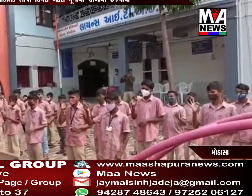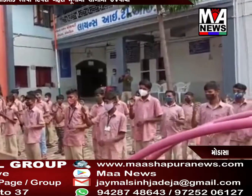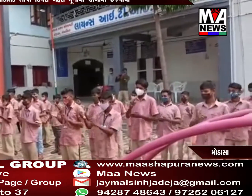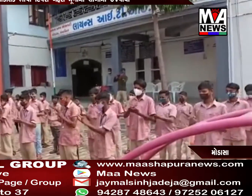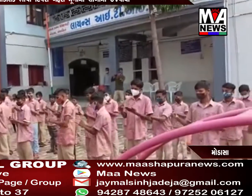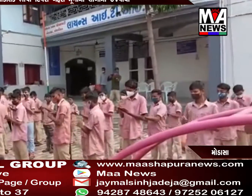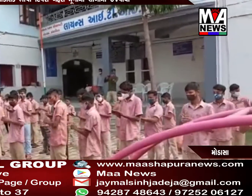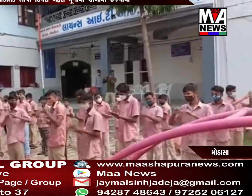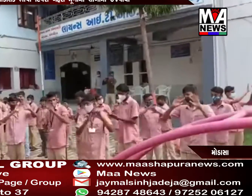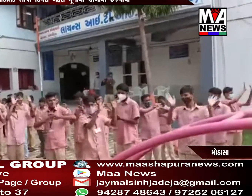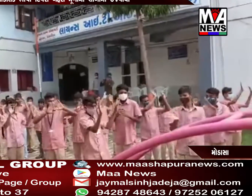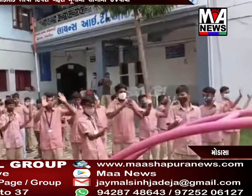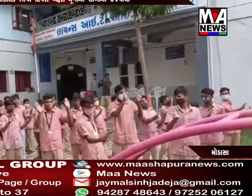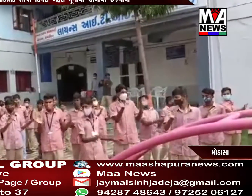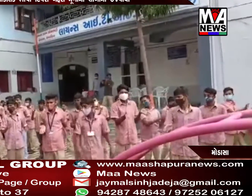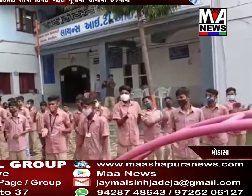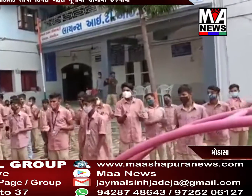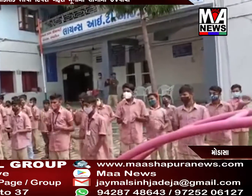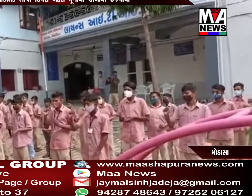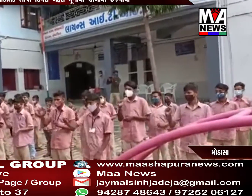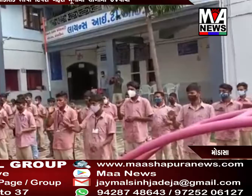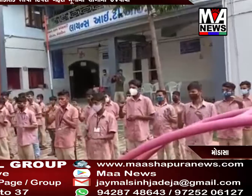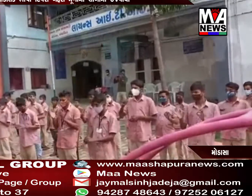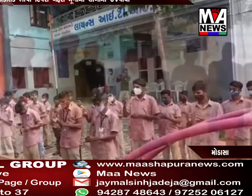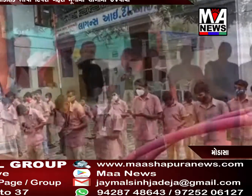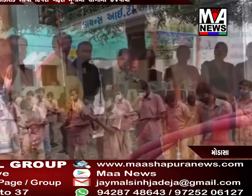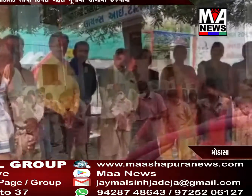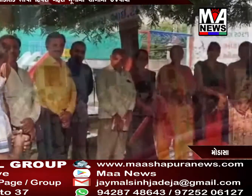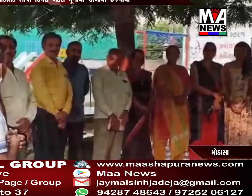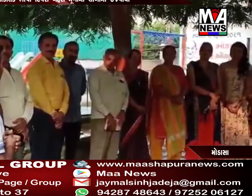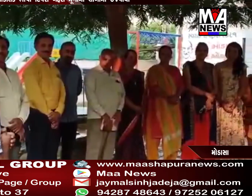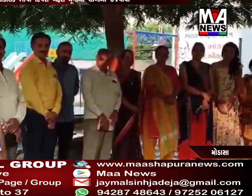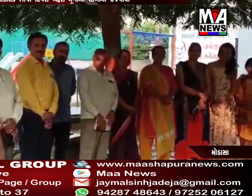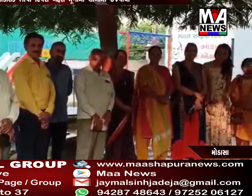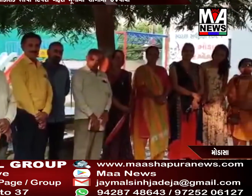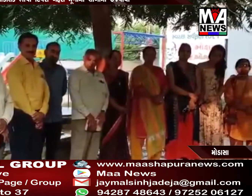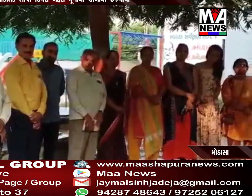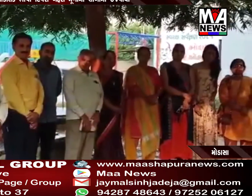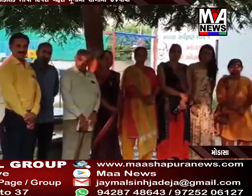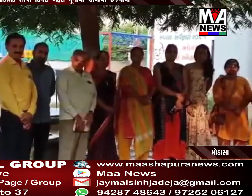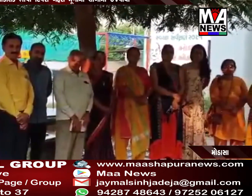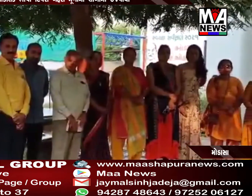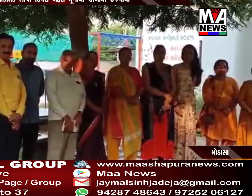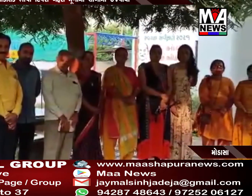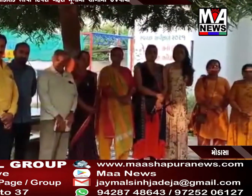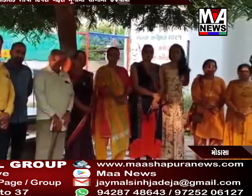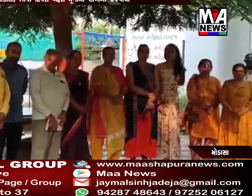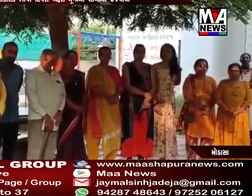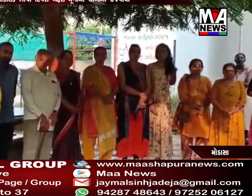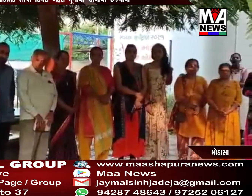कन्या कुमार अभ्यास करे छे, तेमां कन्या केळवणी अनुलक्षीने कन्याओने शैक्षणिक किट अने समग्र मुकबधिरोने पेन आपी